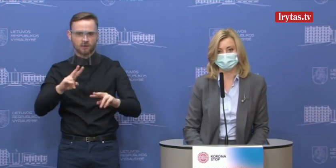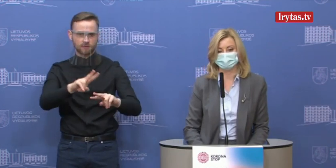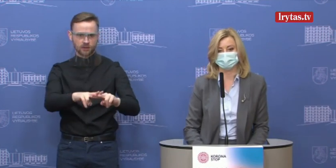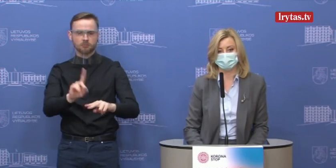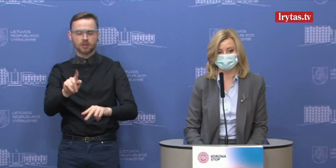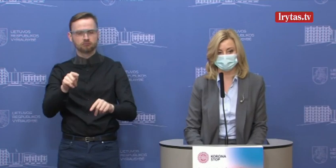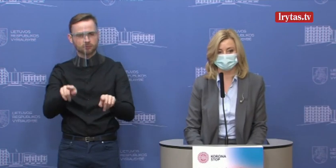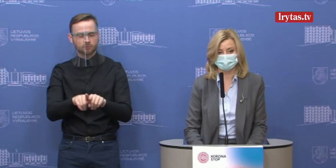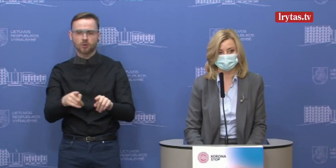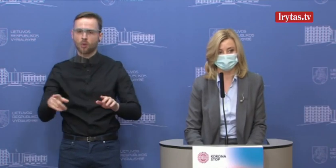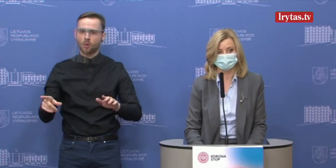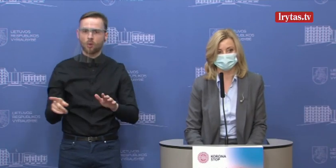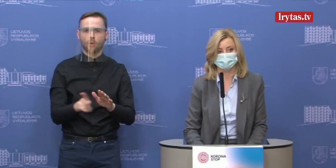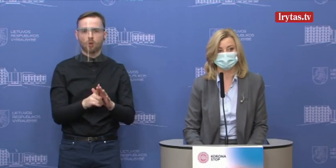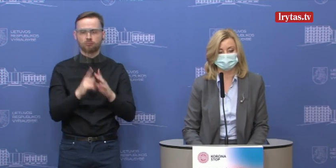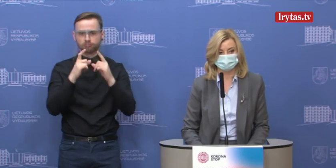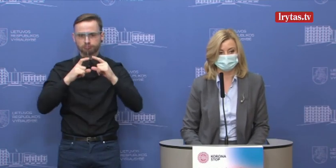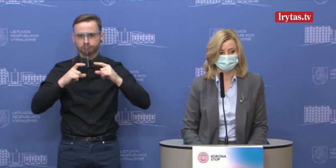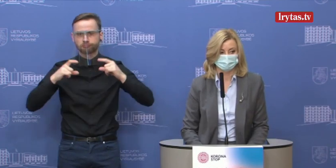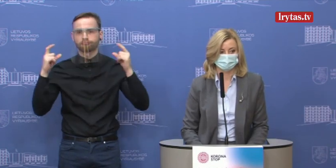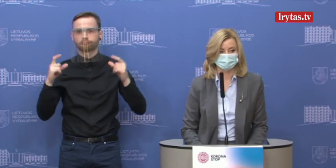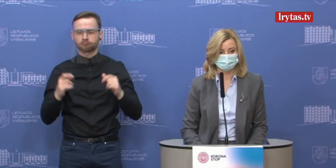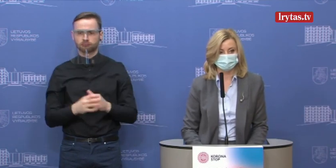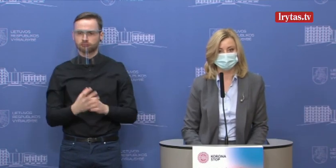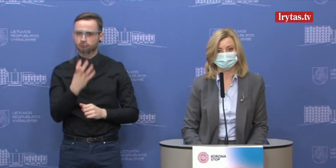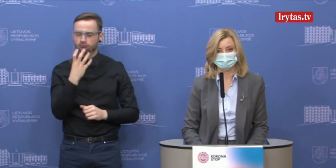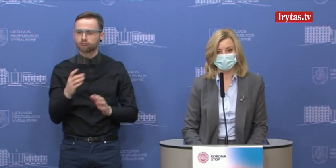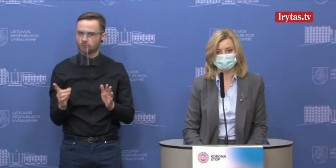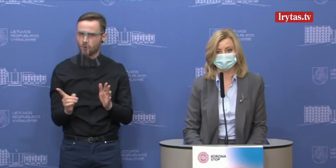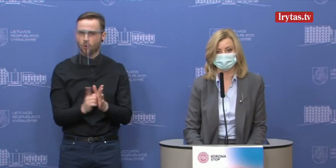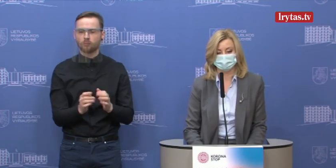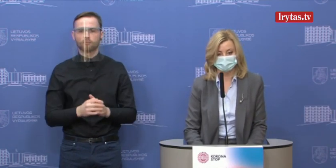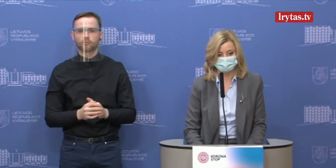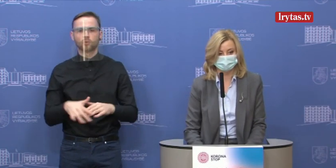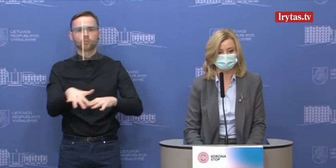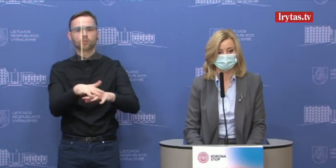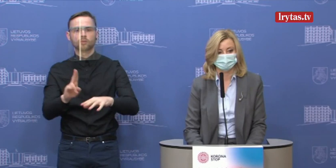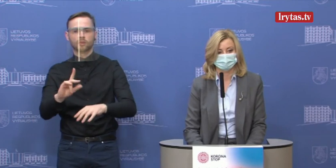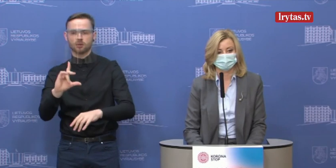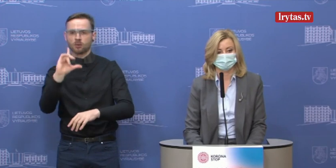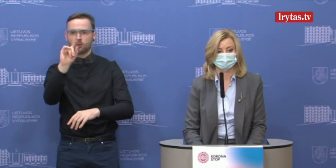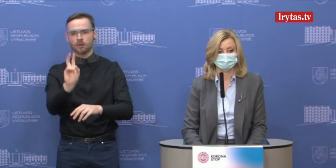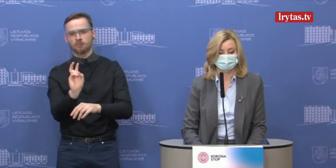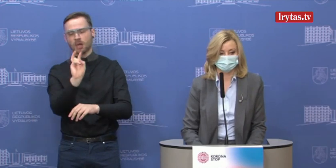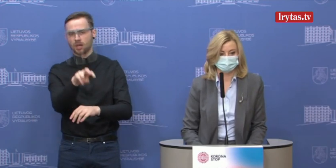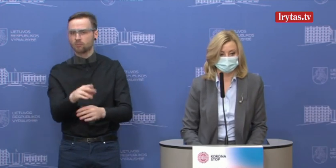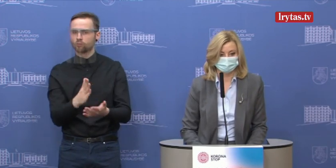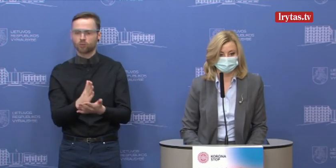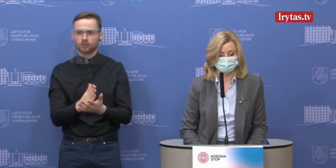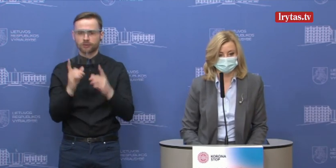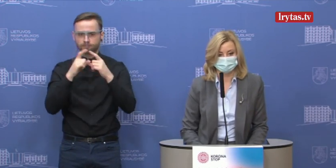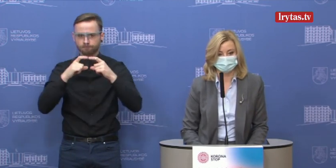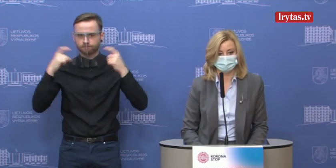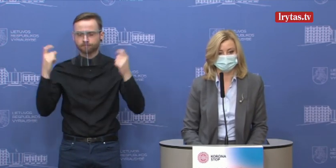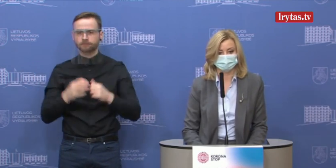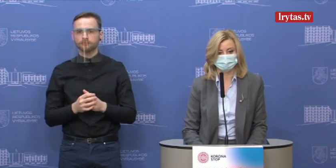yra privaloma kaukė ir to nereikėtų pamiršti turgų ir turgaviečių lankytojams. Taip pat bus